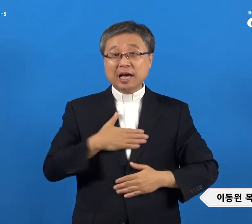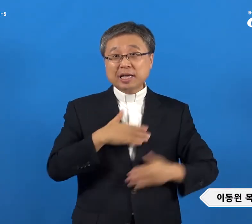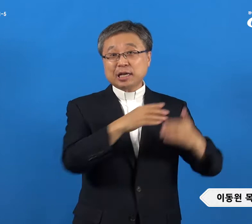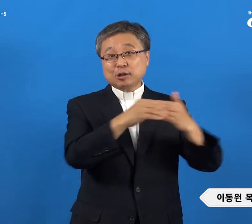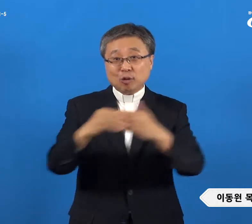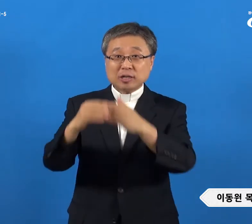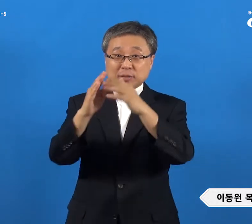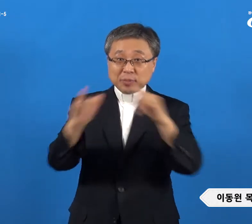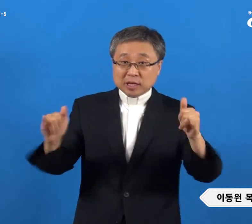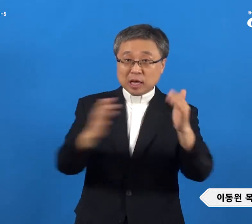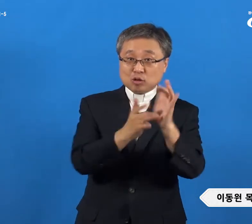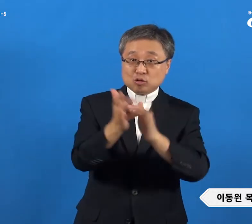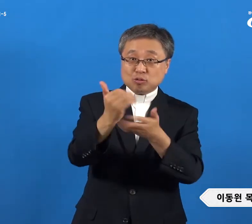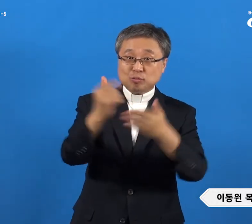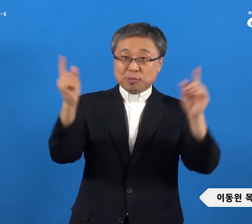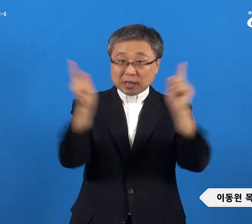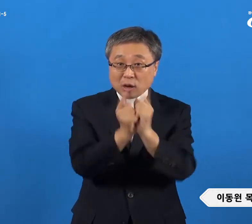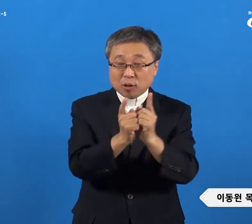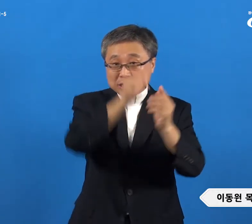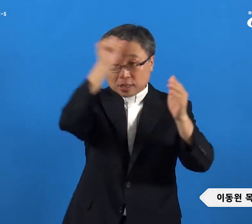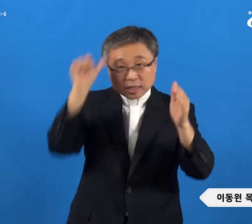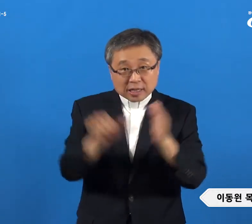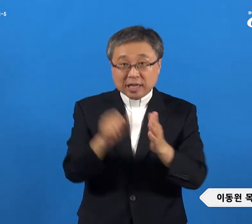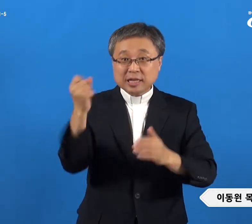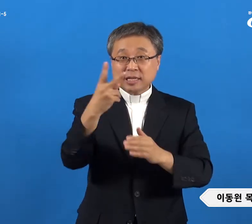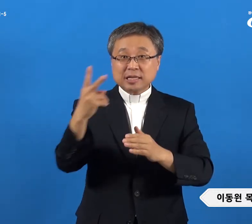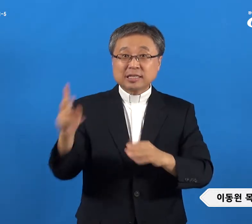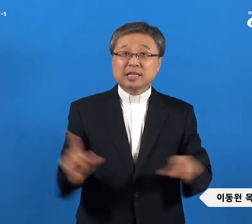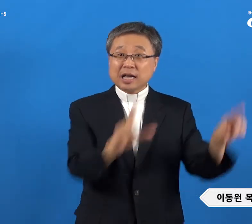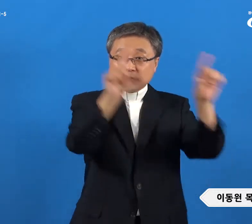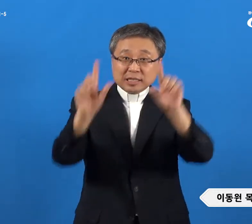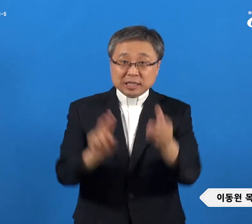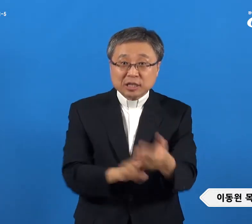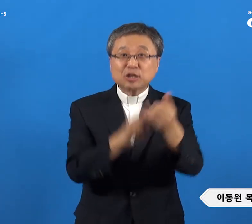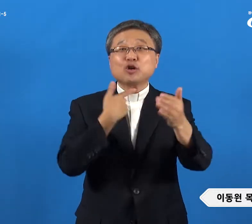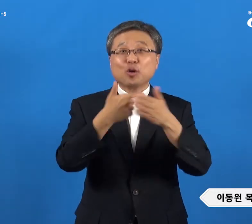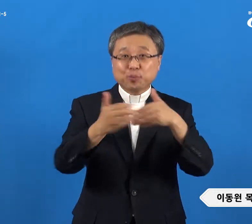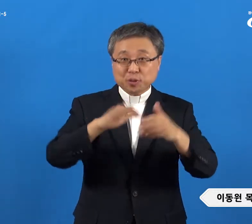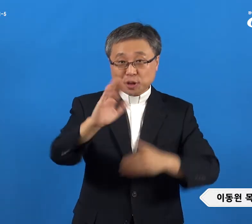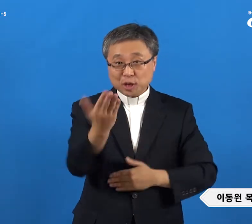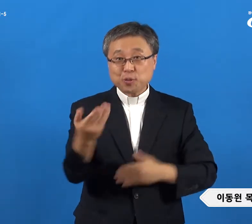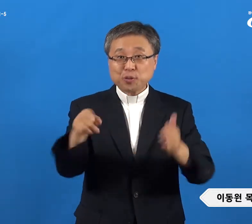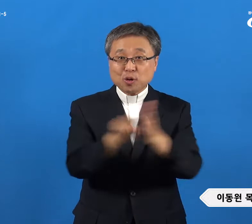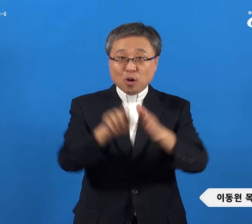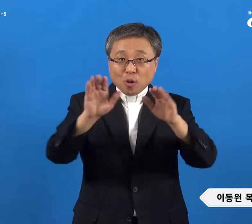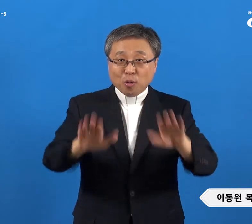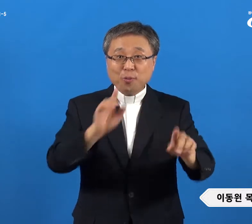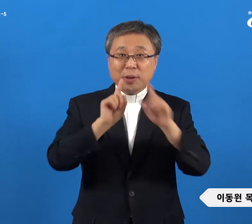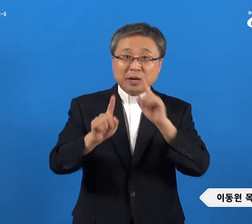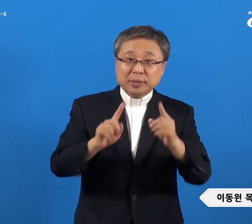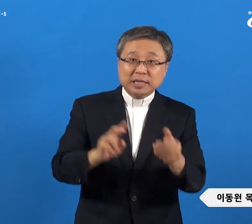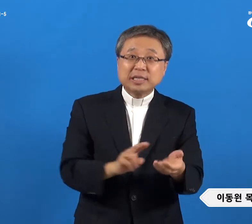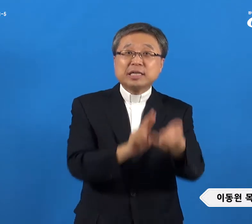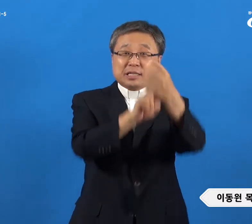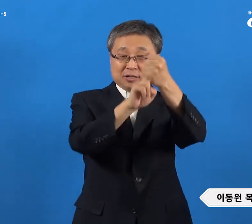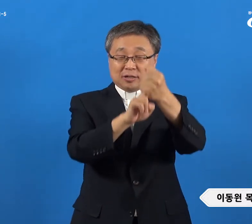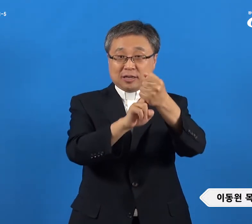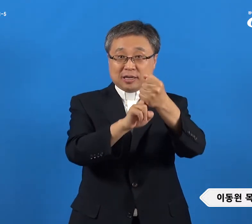만나고 인생이 다시 사는 기적, 그런 기적이 경험되기 위해서 우리는 오늘 본문의 기적의 마당,